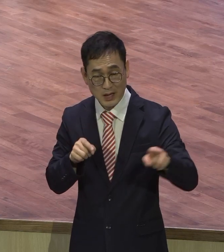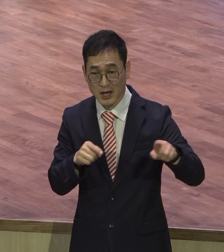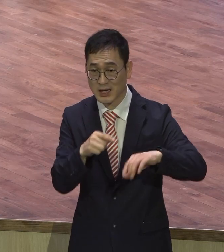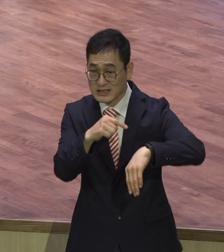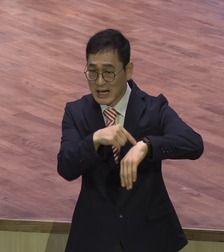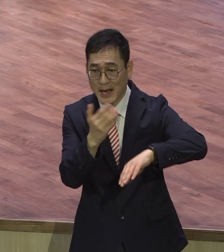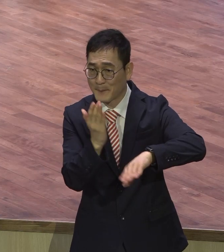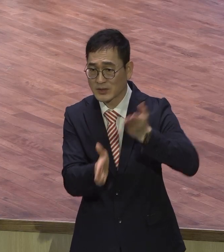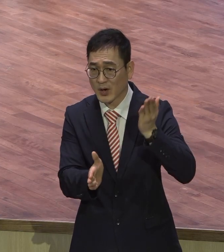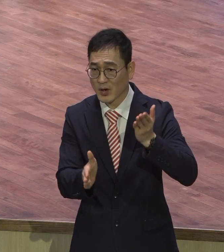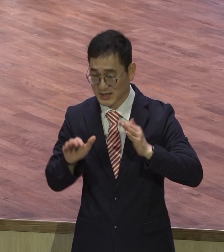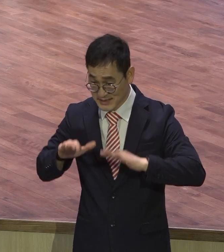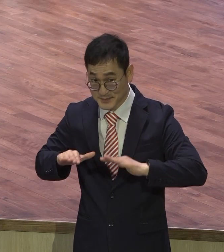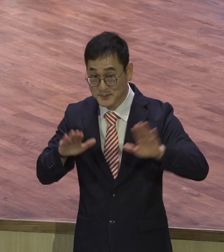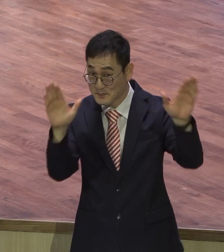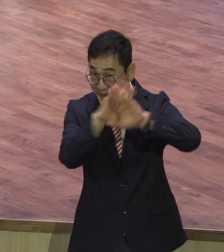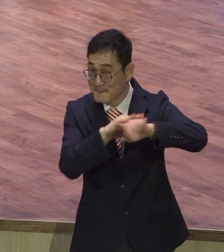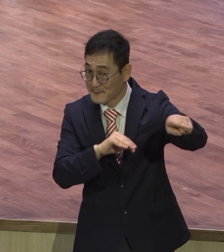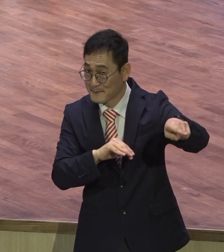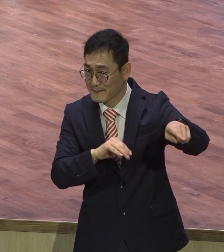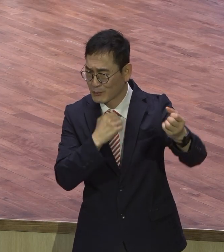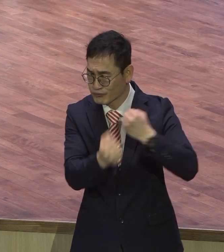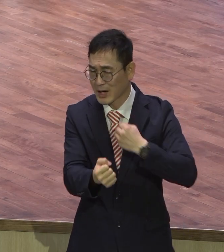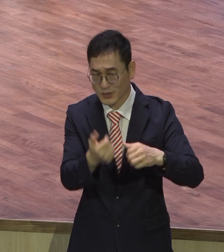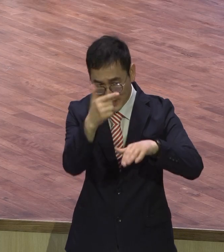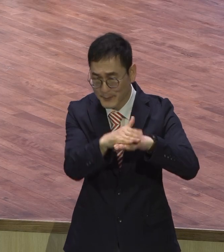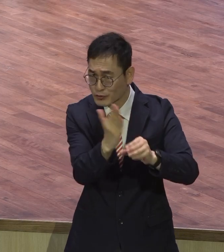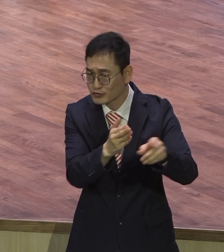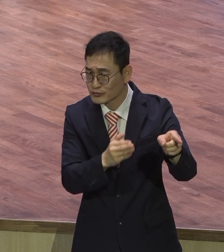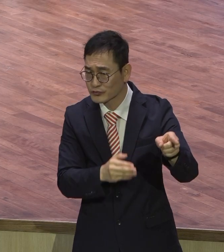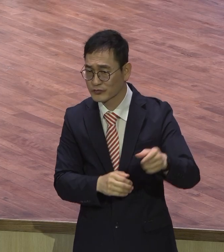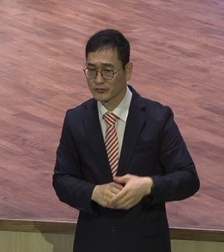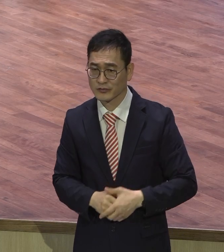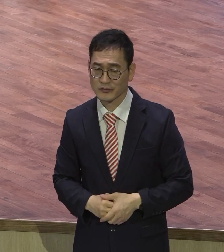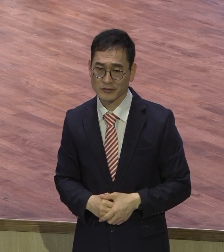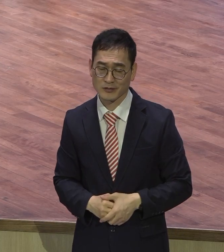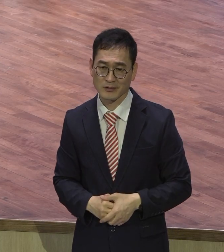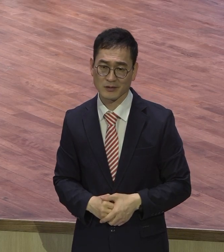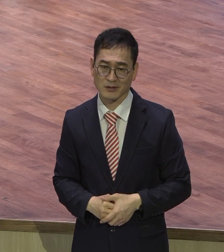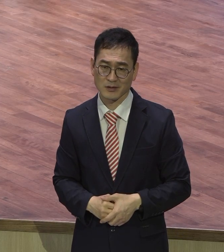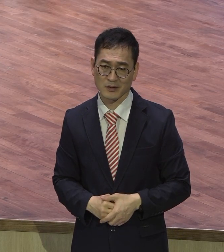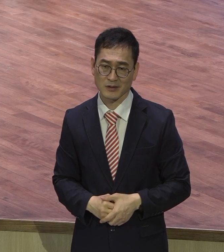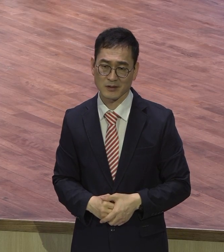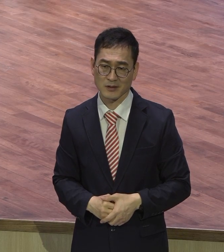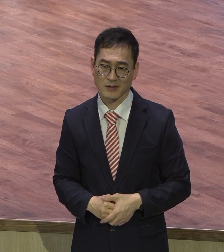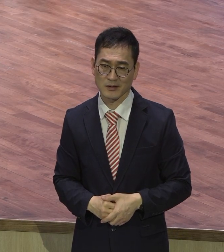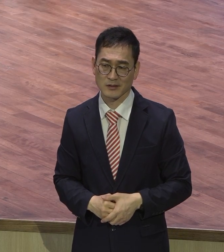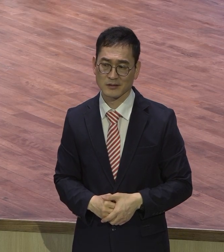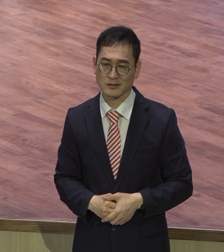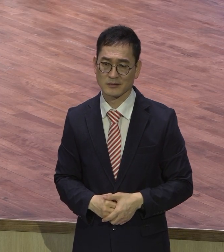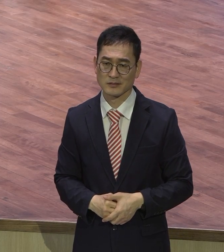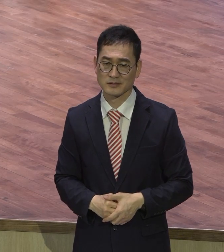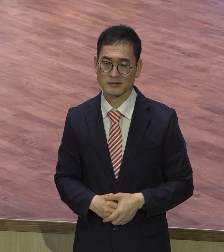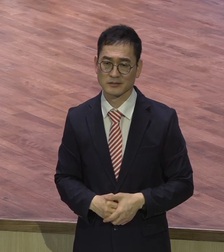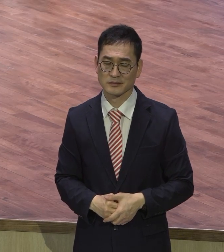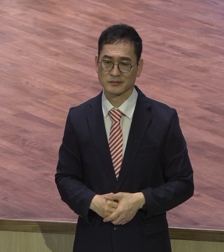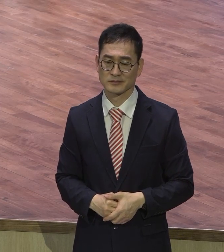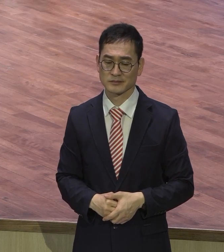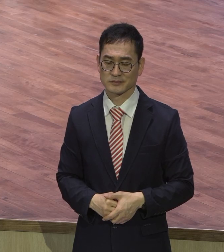성교사님들 현장에 성교하면서 대상이 누구요 싹 다 성교 대상이잖아요 성교지니까